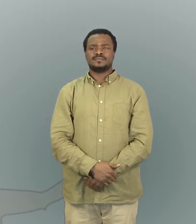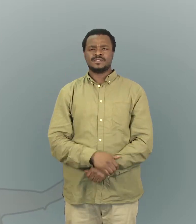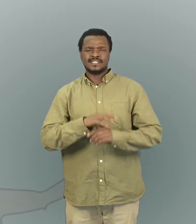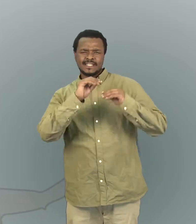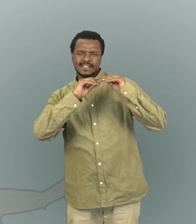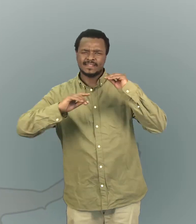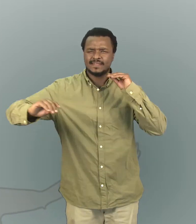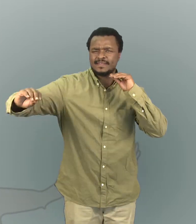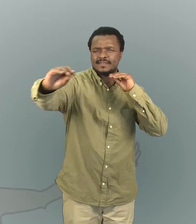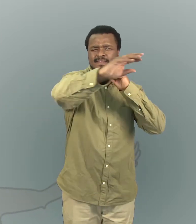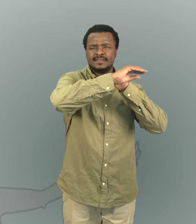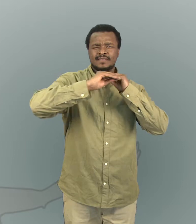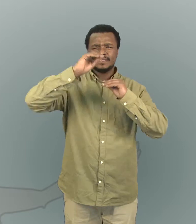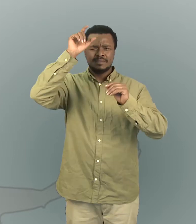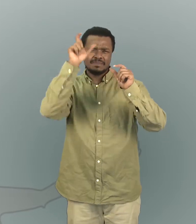quelqu'un crie dans le désert